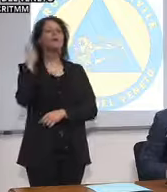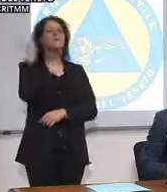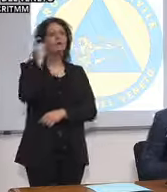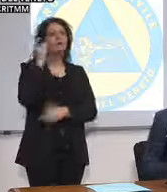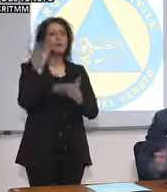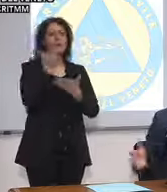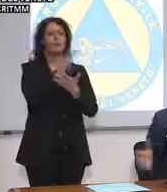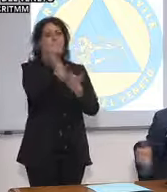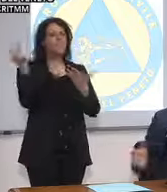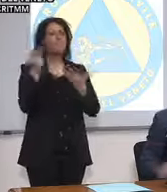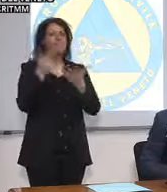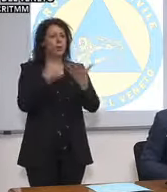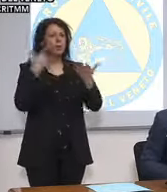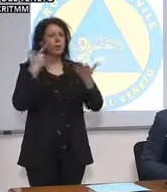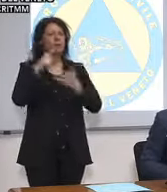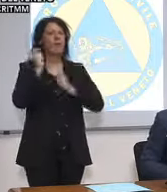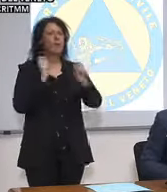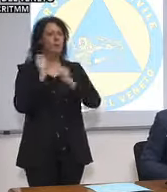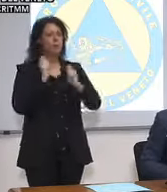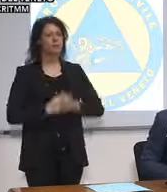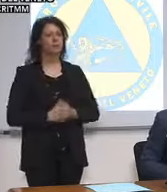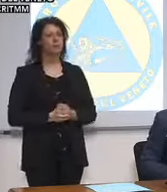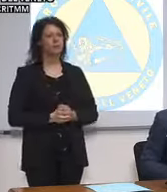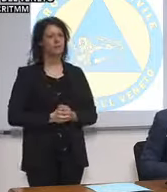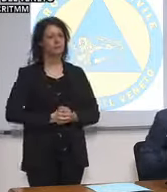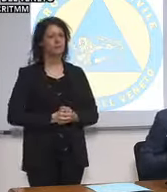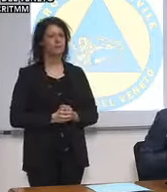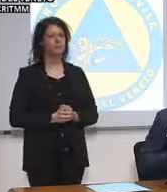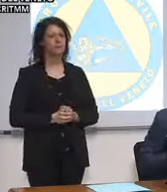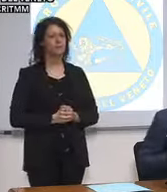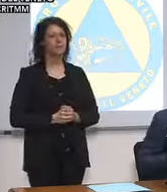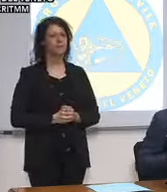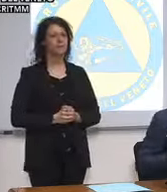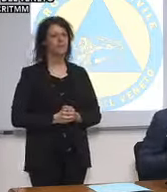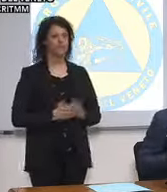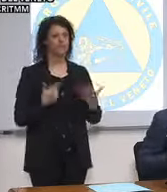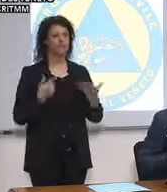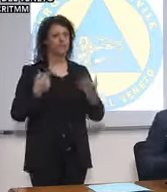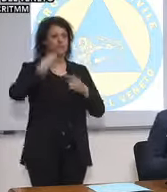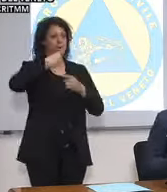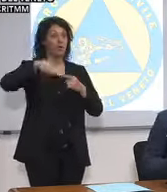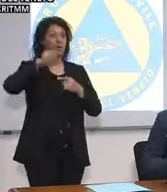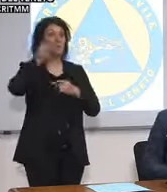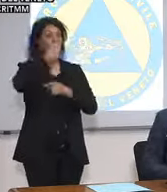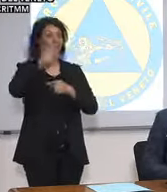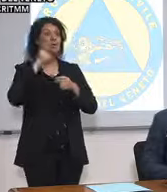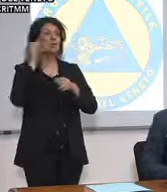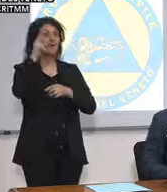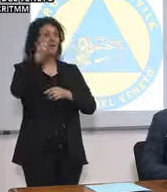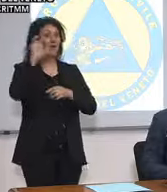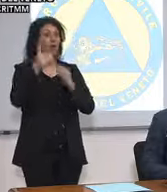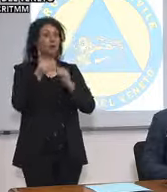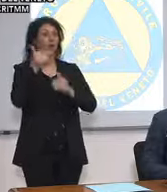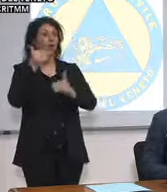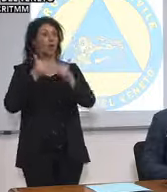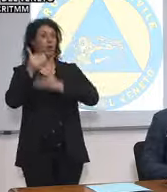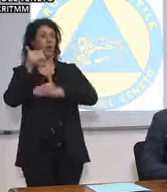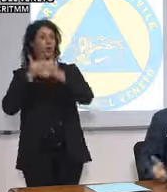Giulia e altre regioni anche, che non ho citato. La nostra recessione è la recessione dell'Italia. Io